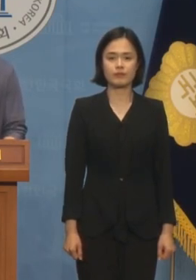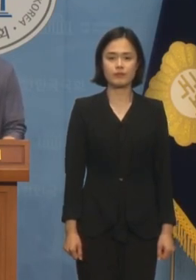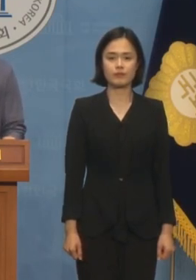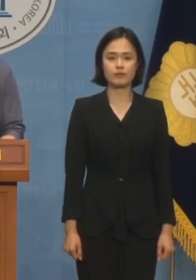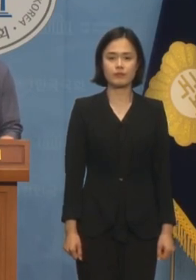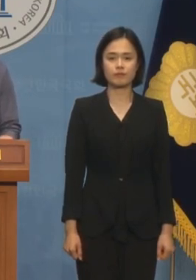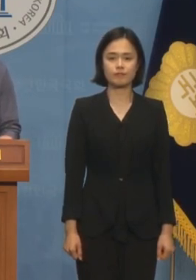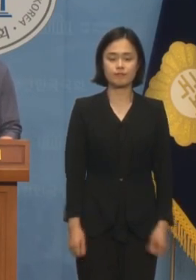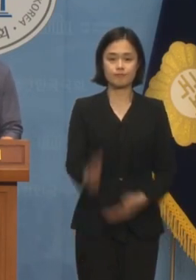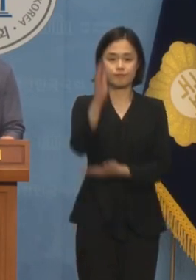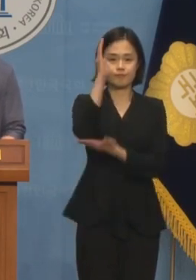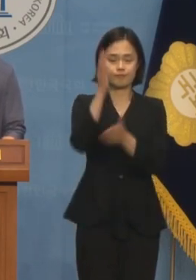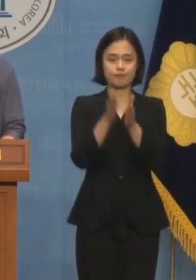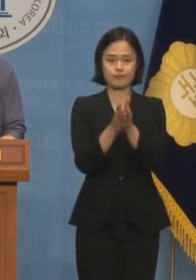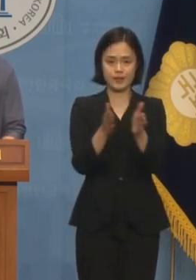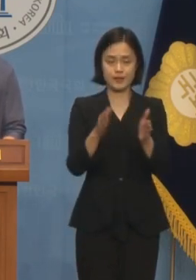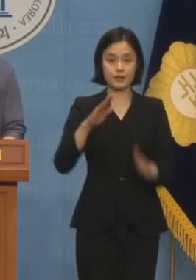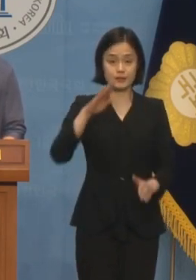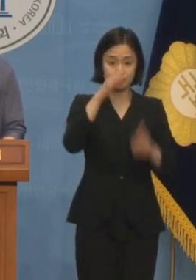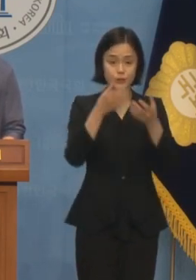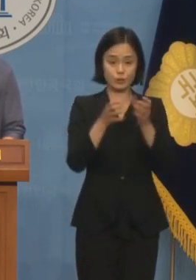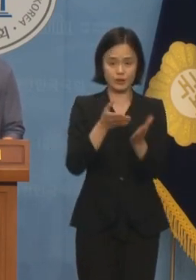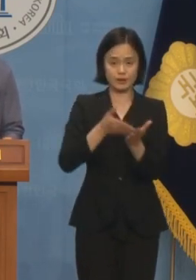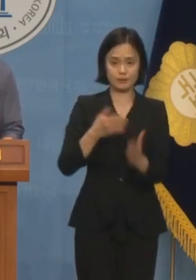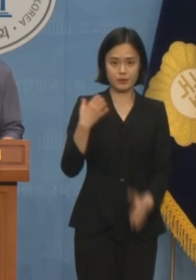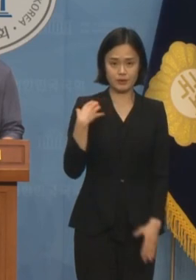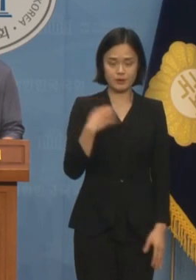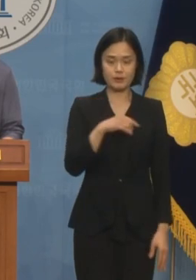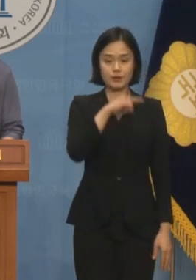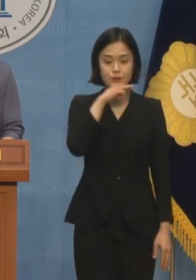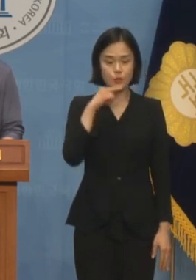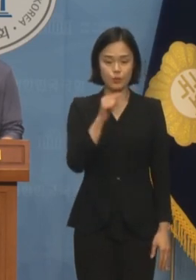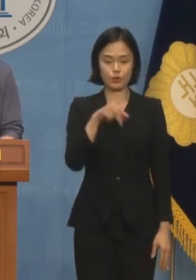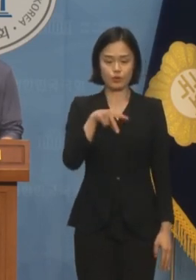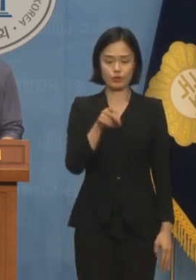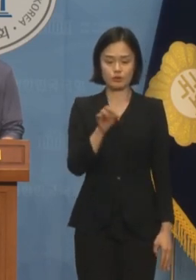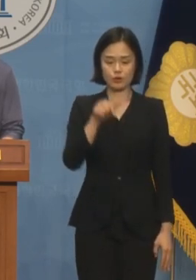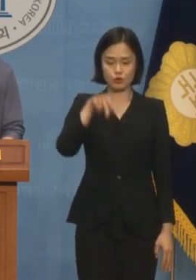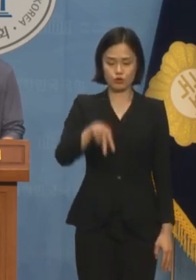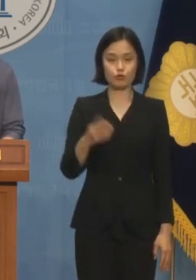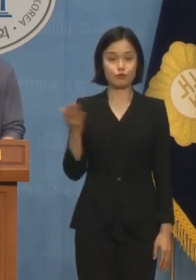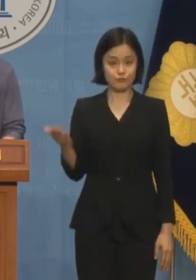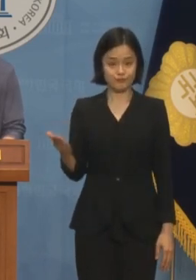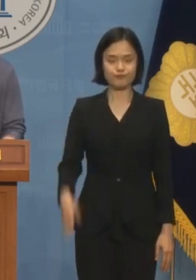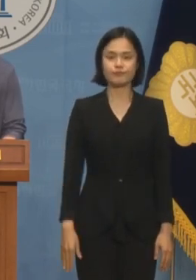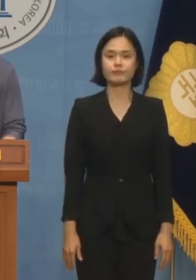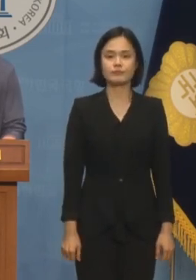예, 시작하겠습니다. 진보당 대변인 홍성규입니다. 오후 브리핑 한 건 드리겠습니다.